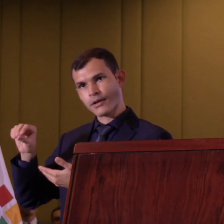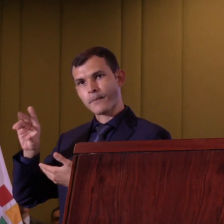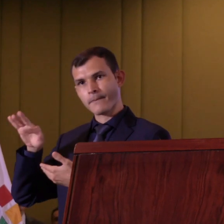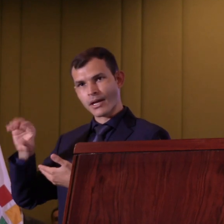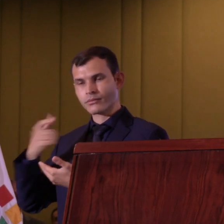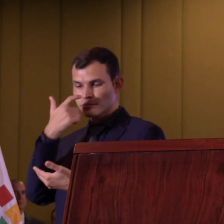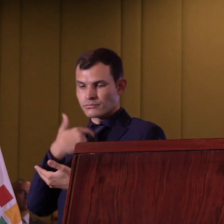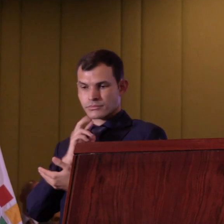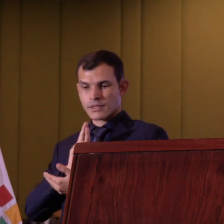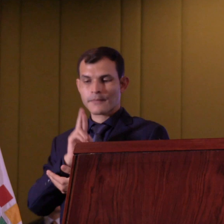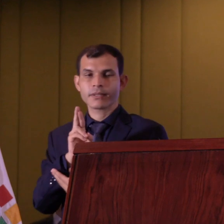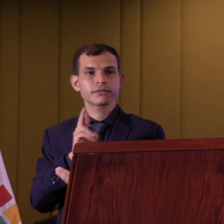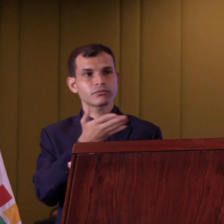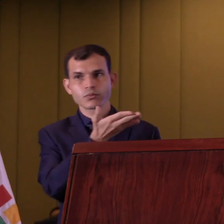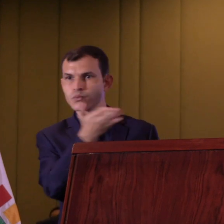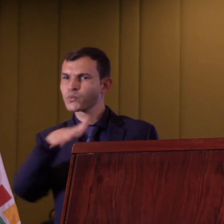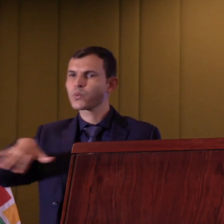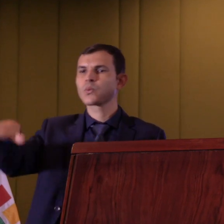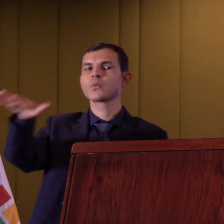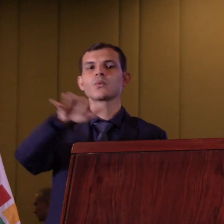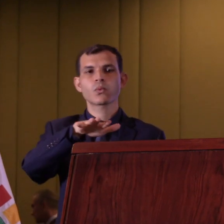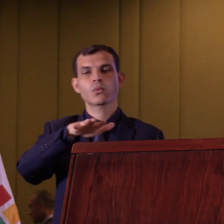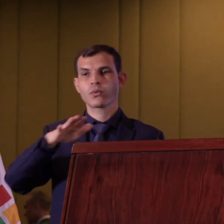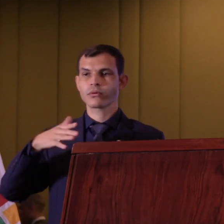todos os parlamentares presentes.